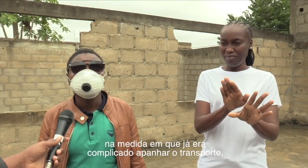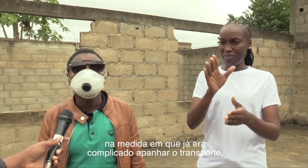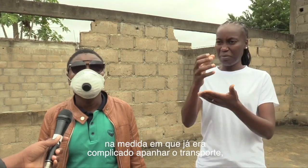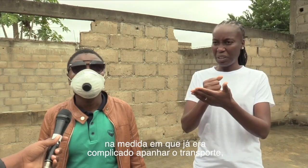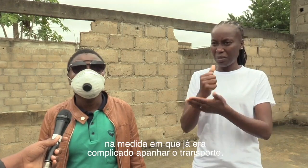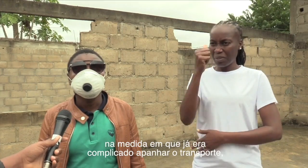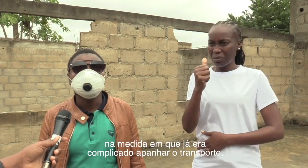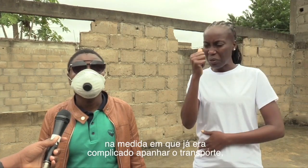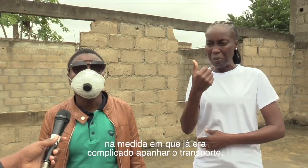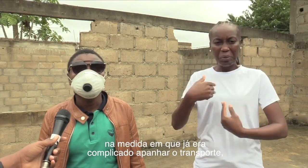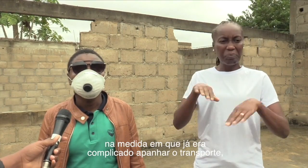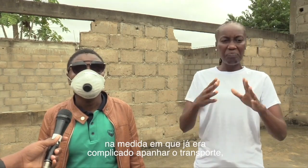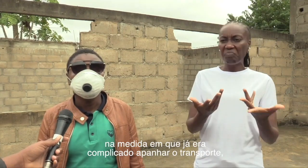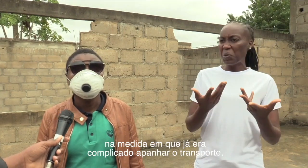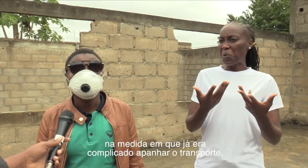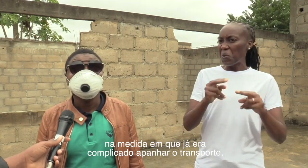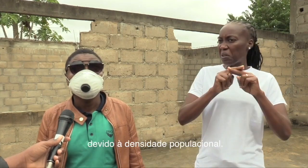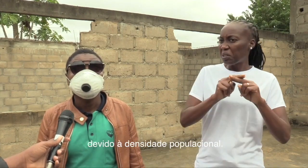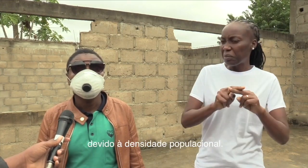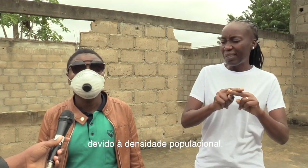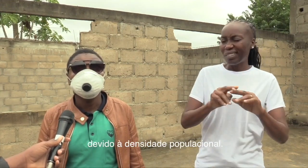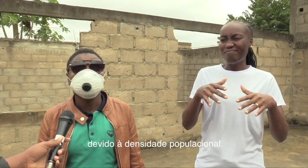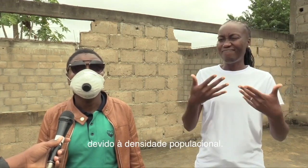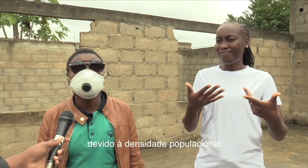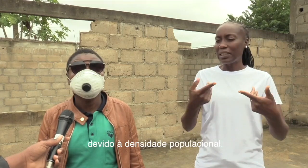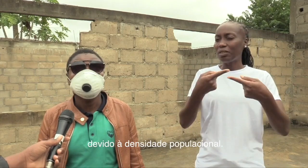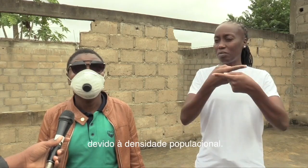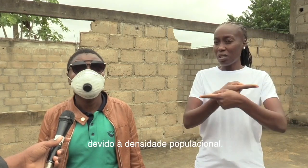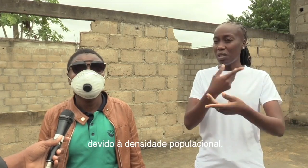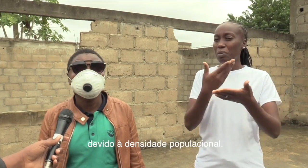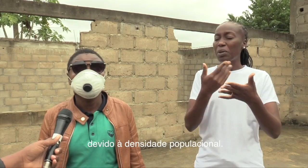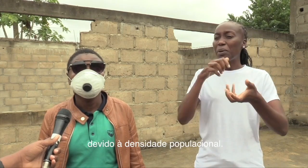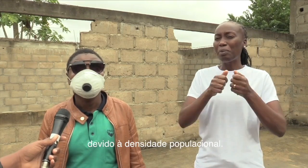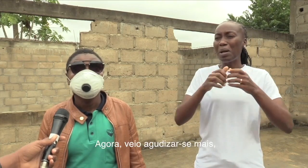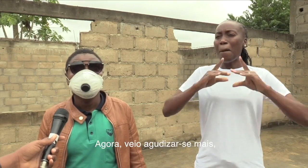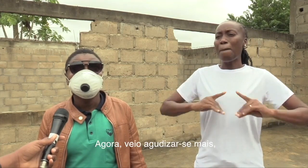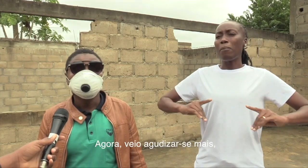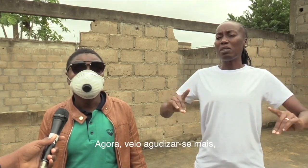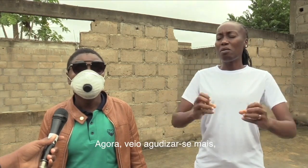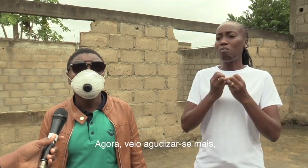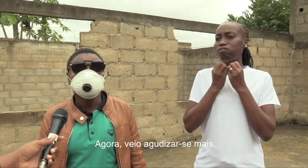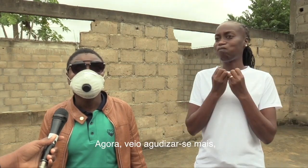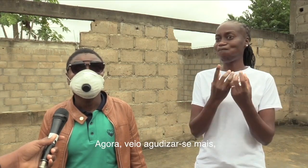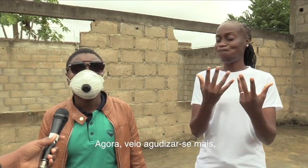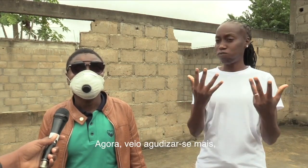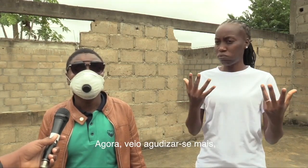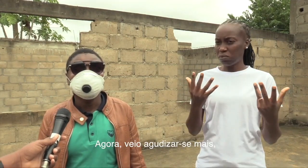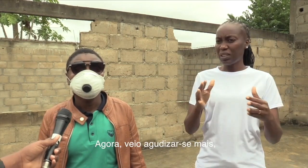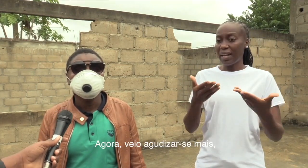os transportes, devido à densidade populacional. contudo,